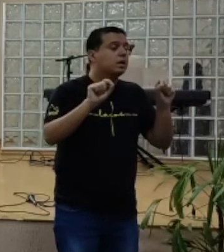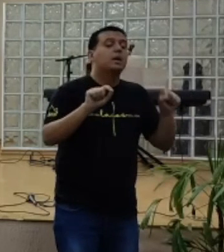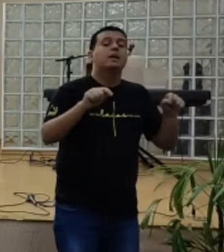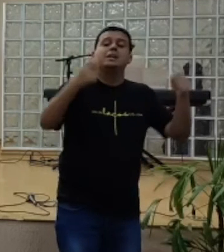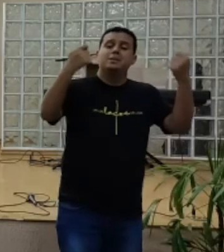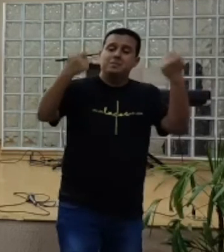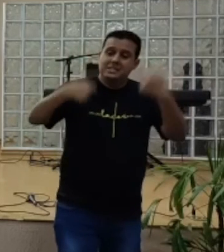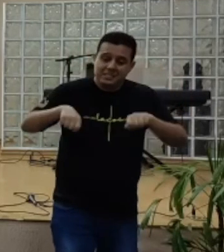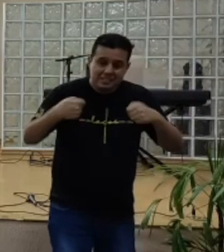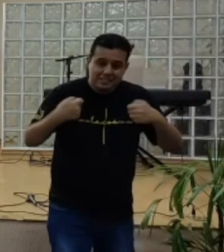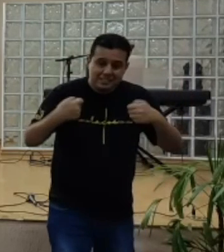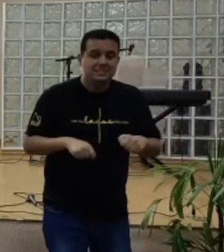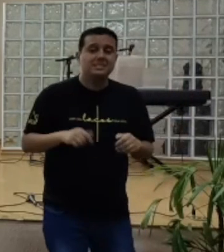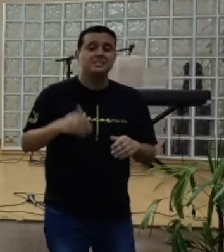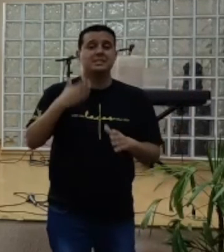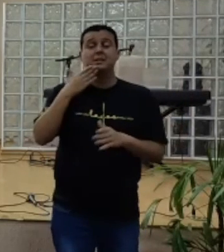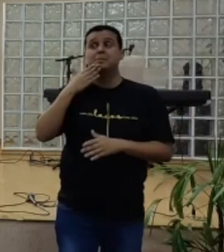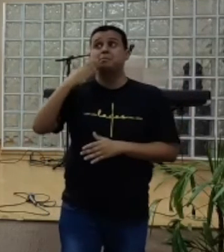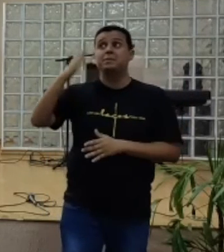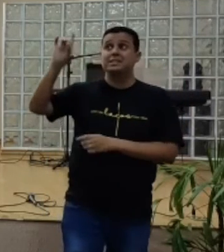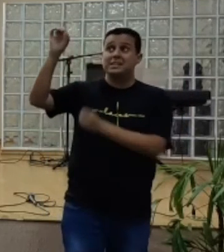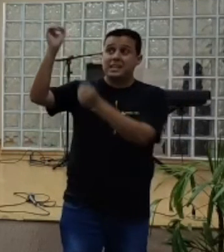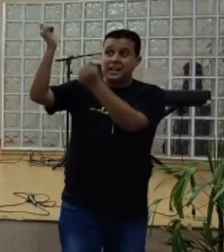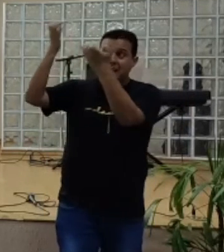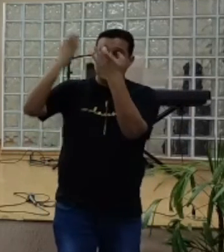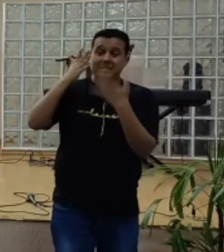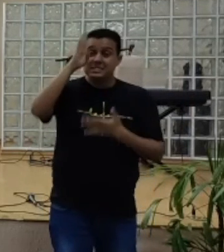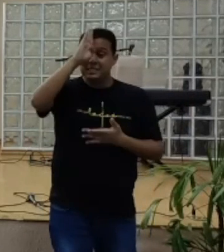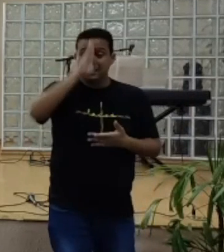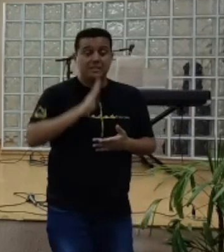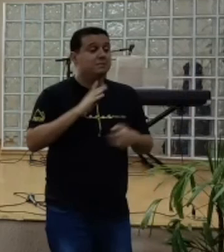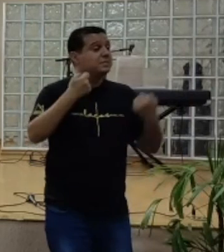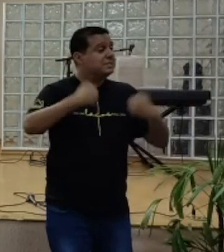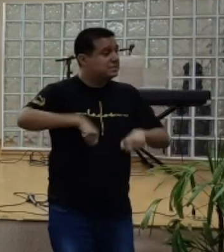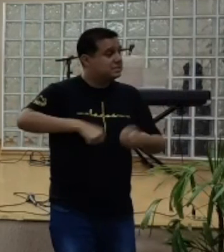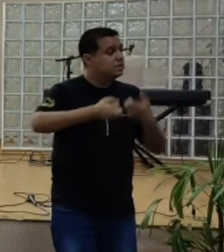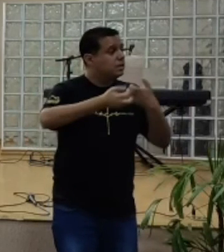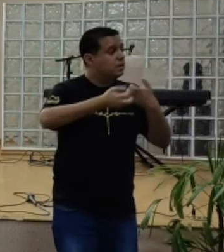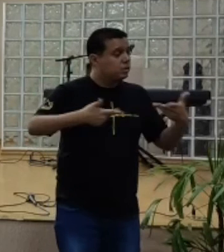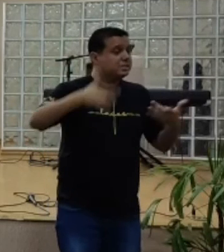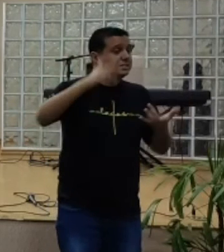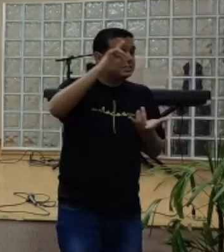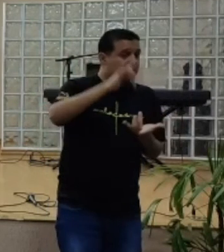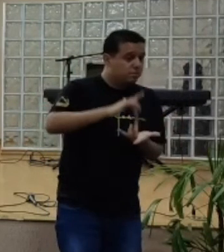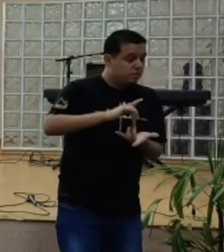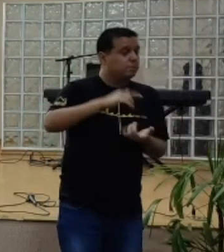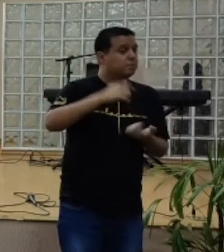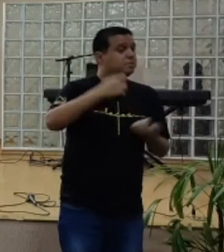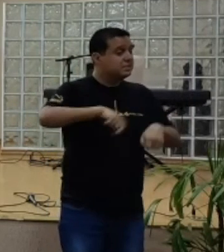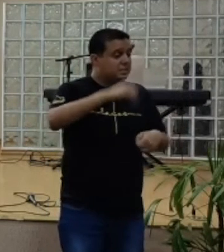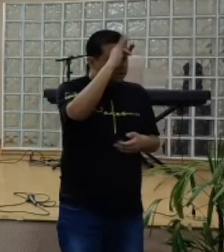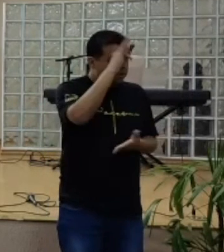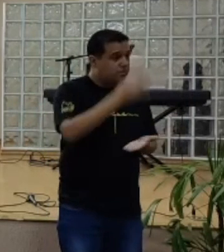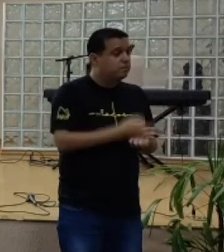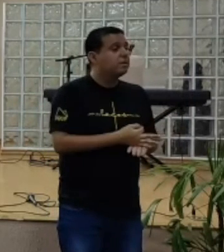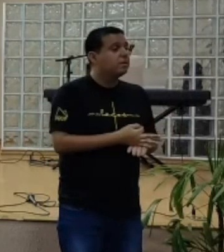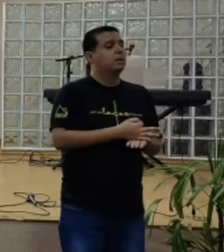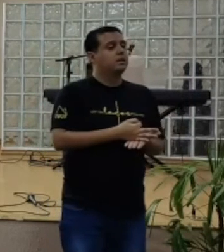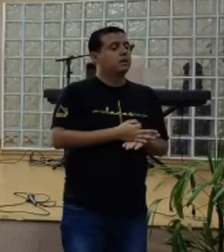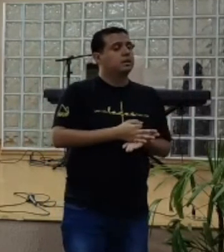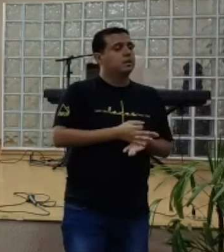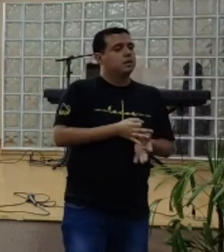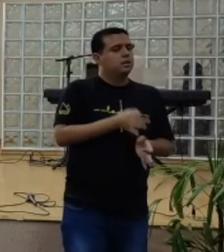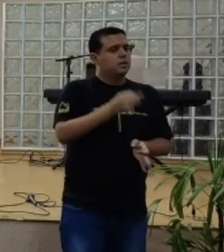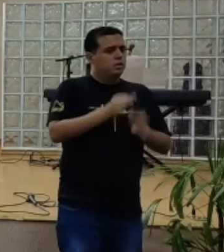Deus. É necessário as coisas que são espirituais. É necessário a fé, a